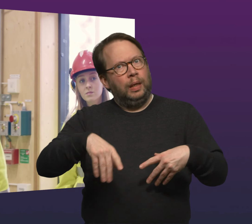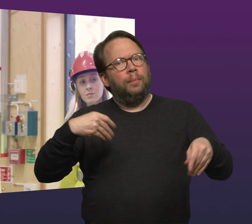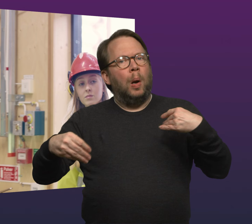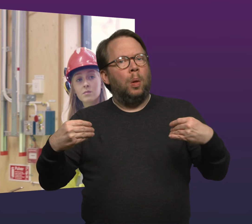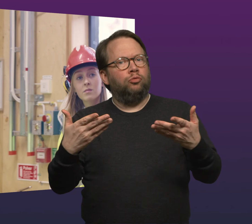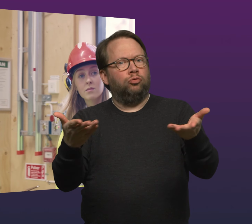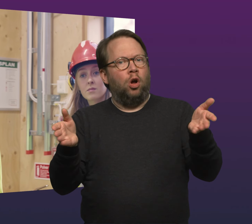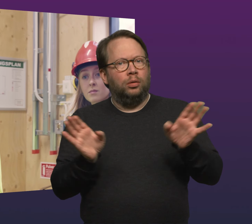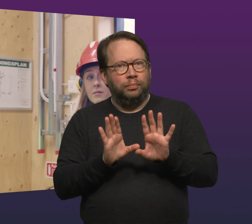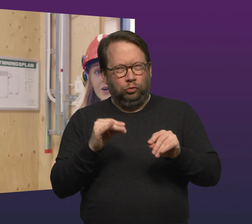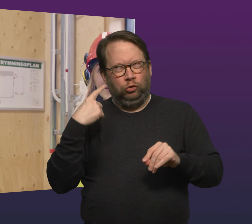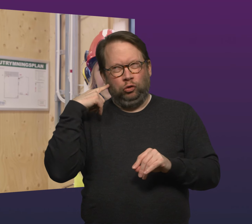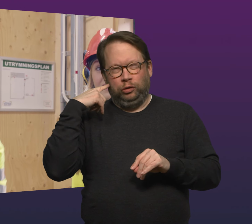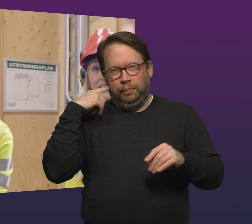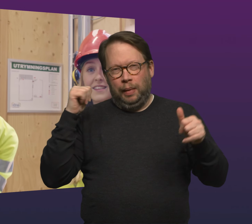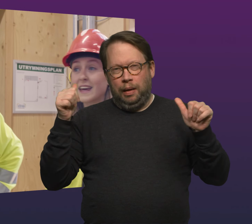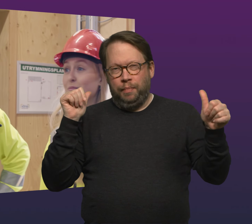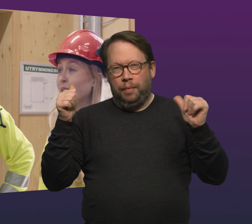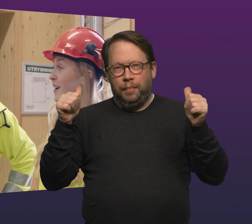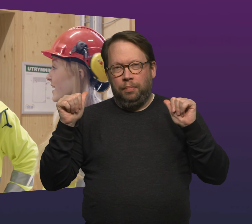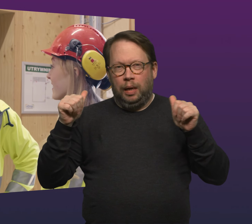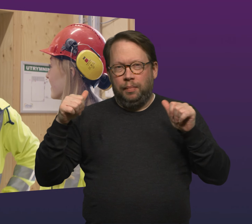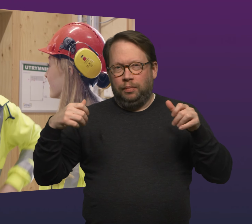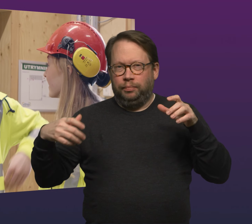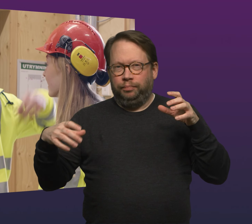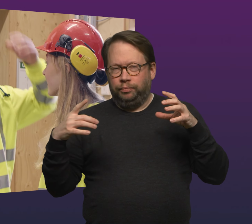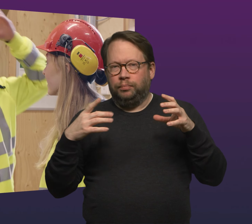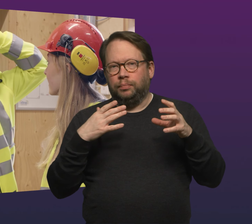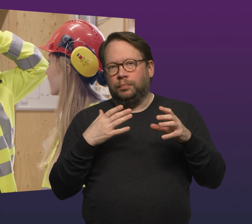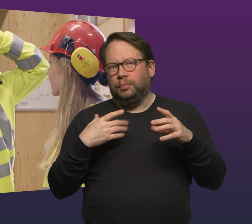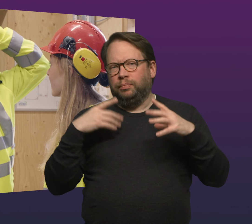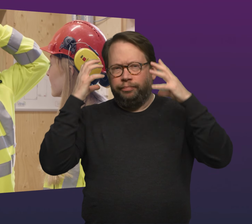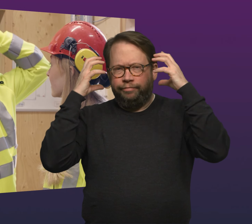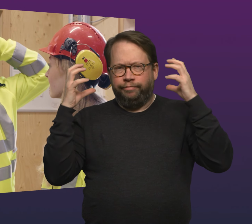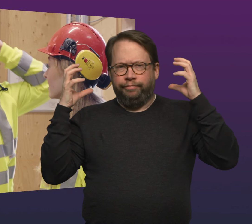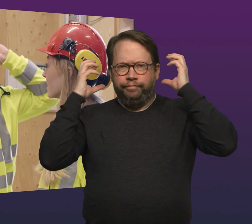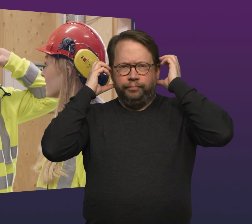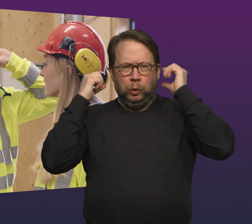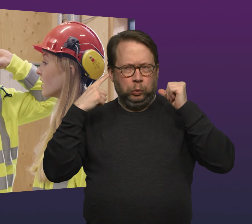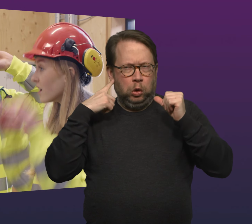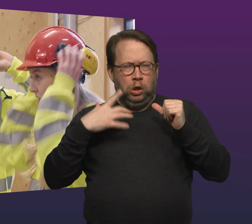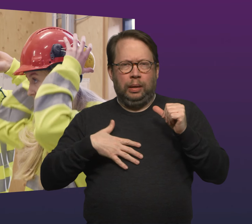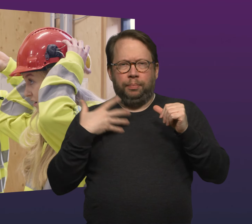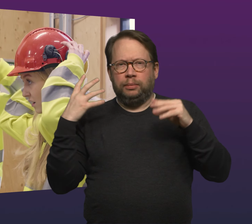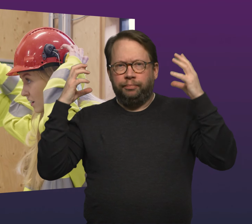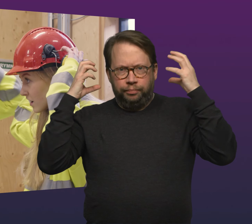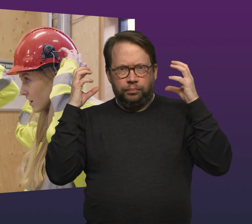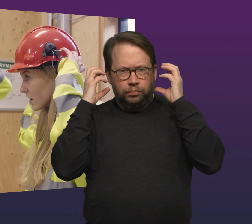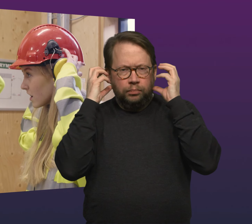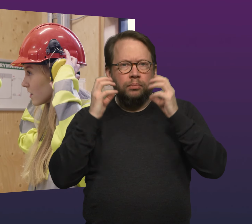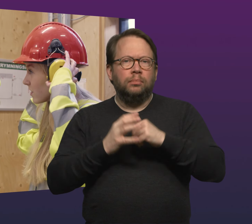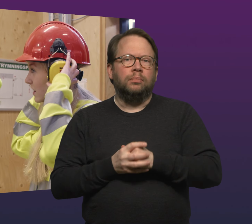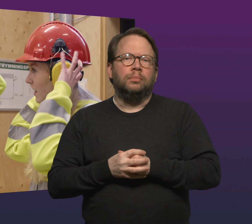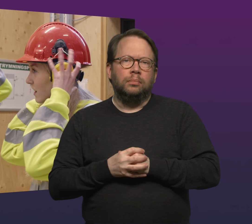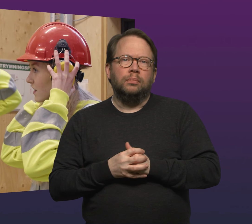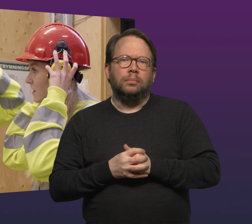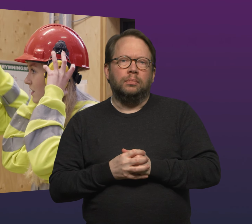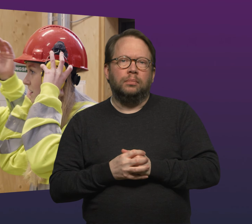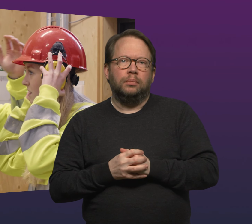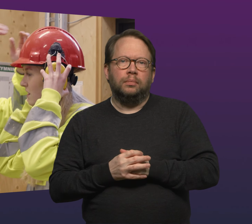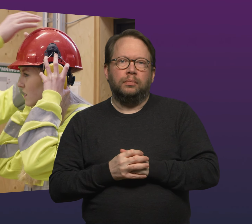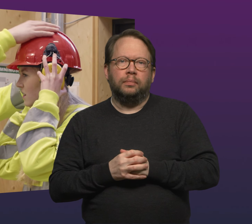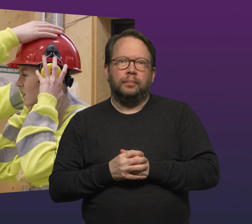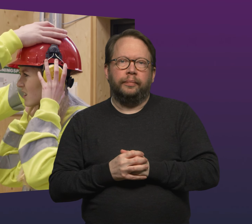Det här är plåthallen. Ja, det kan man höra. Så den här låter så mycket som vi sätter på oss, hösselkropparna. Fattar.